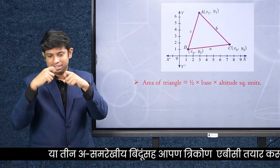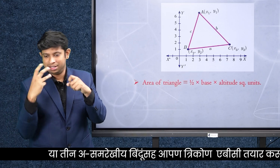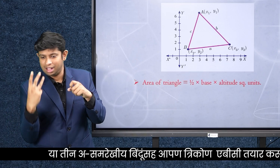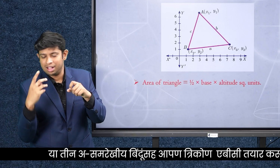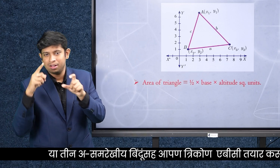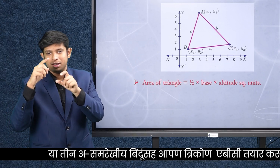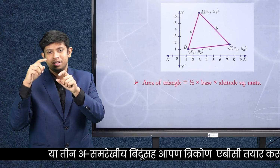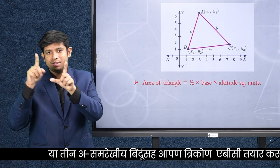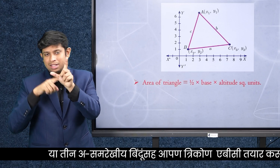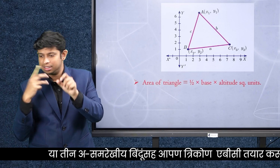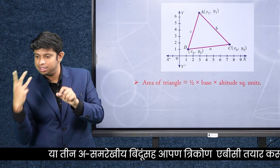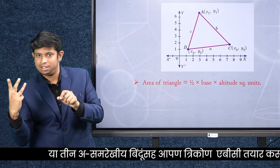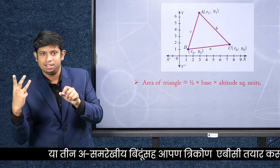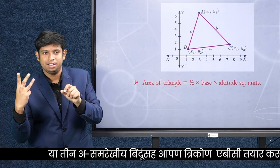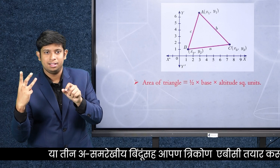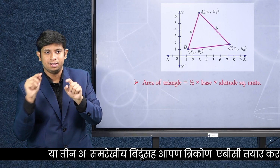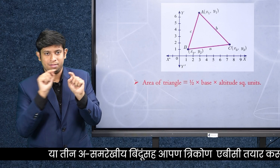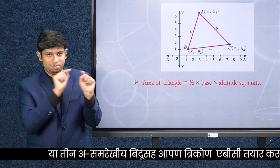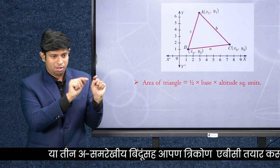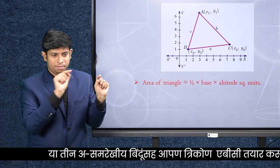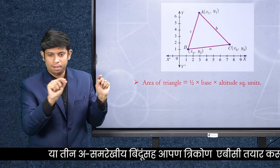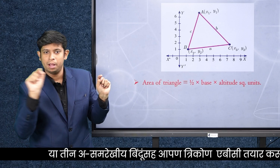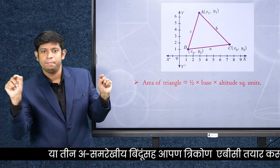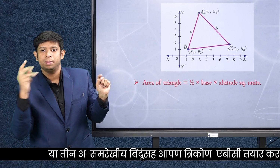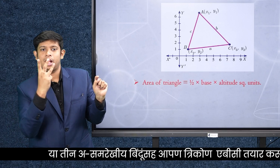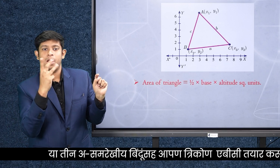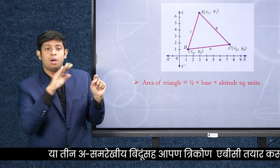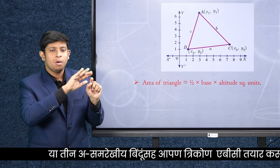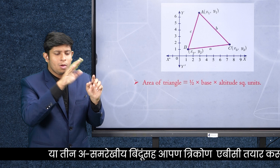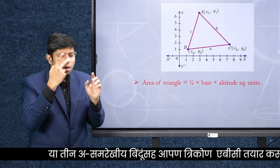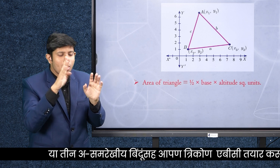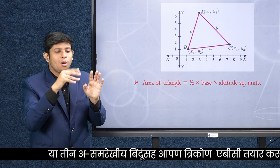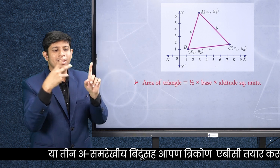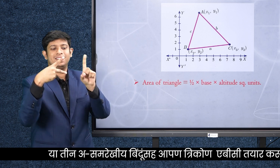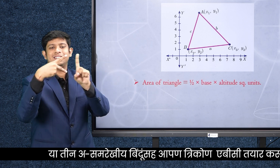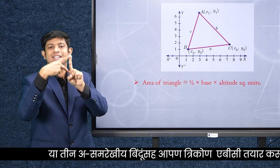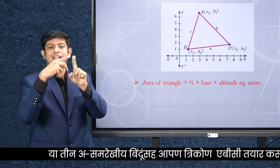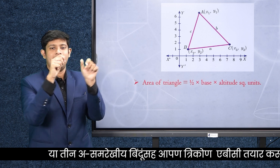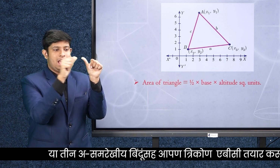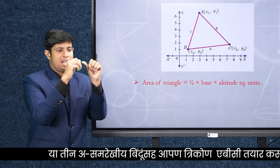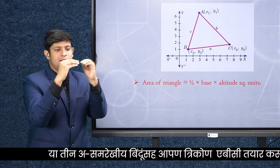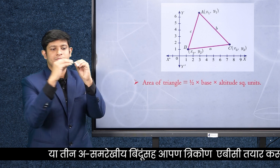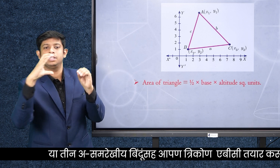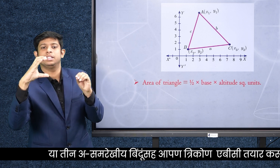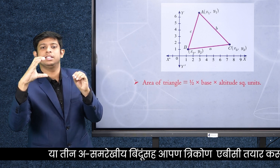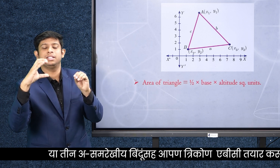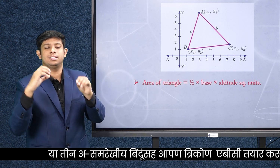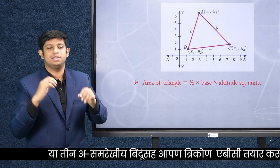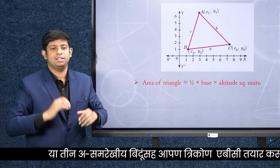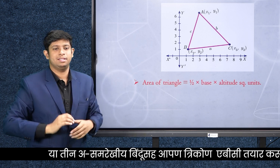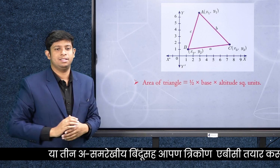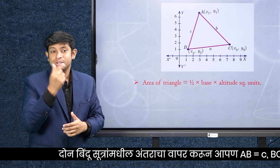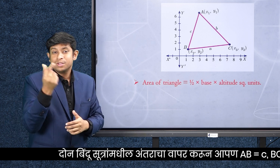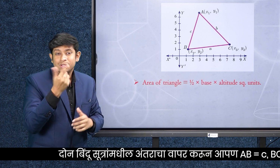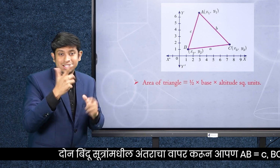या 3 असमरेखीय बिंदूसह आपण त्रिकोण ABC तयार करू शकता.